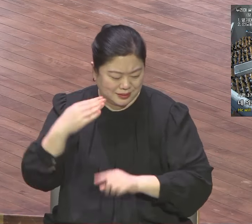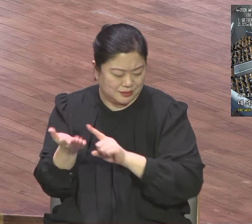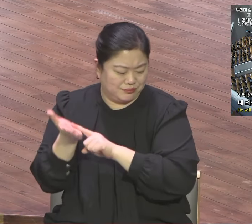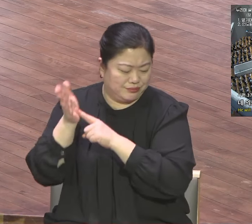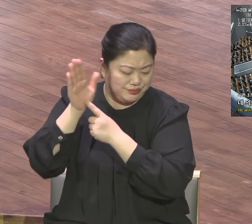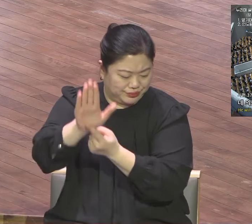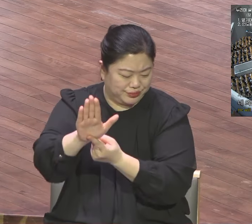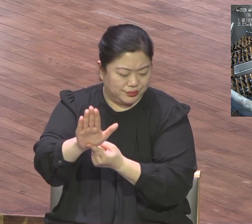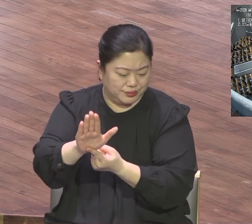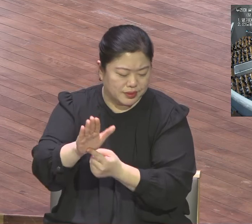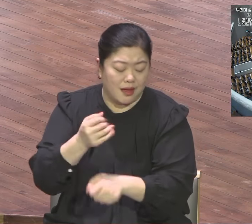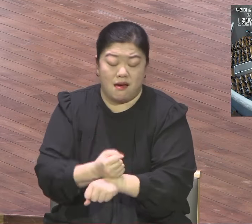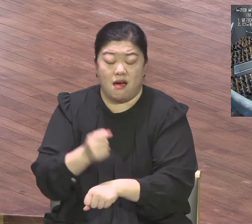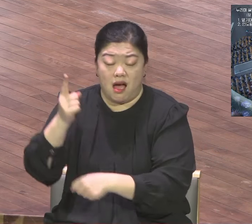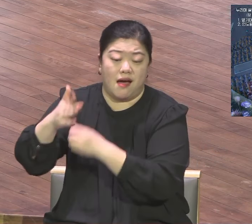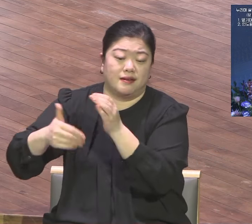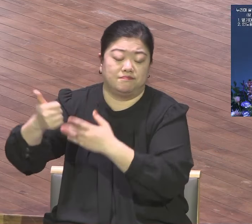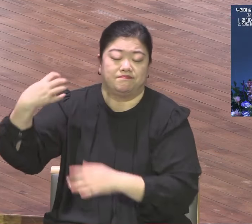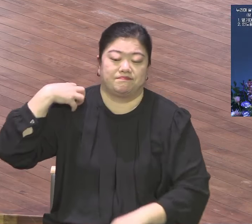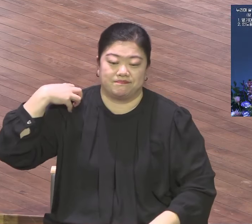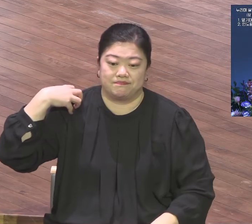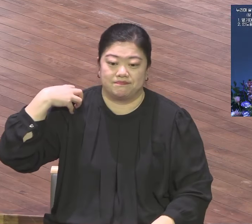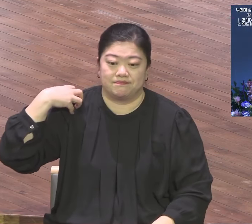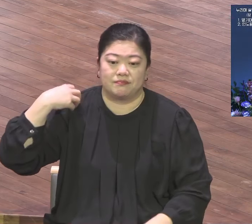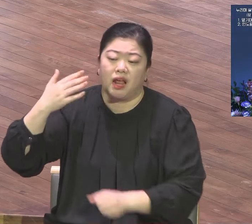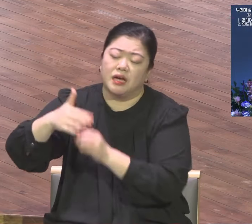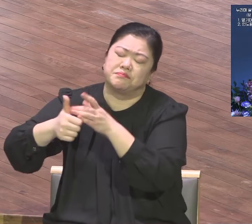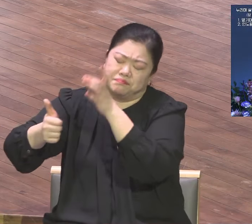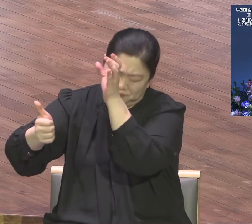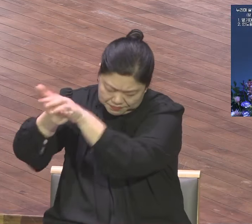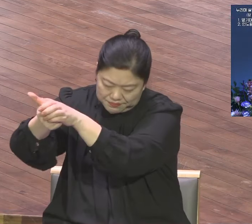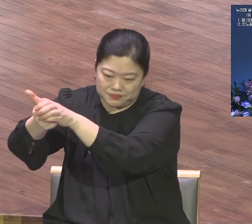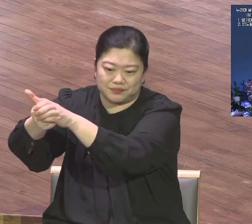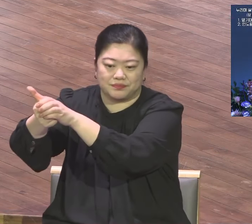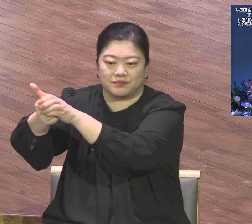하시리오다. 맡기라 말씀하잖아요. 맡기라.